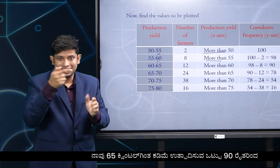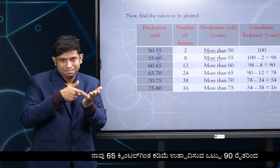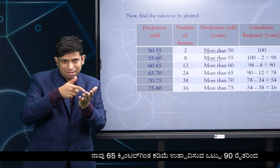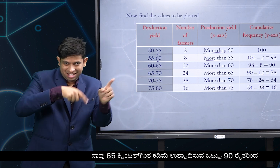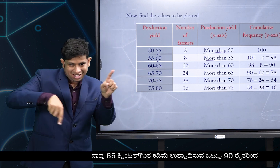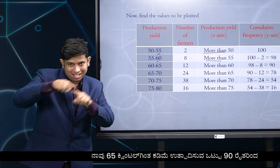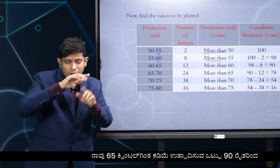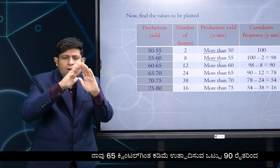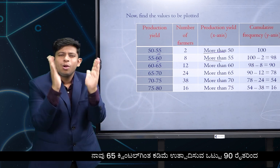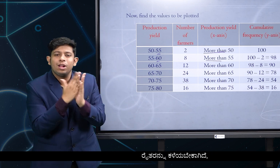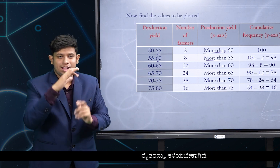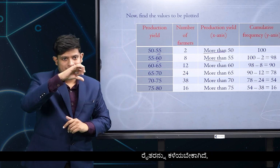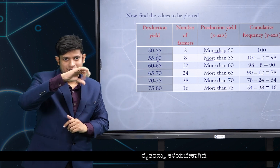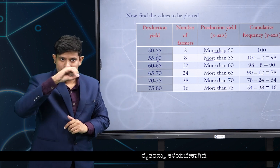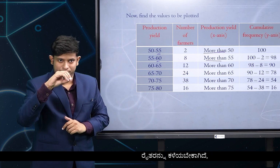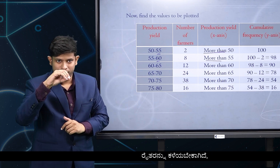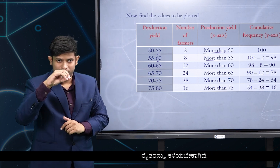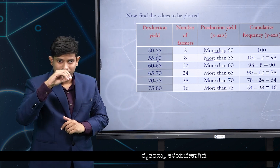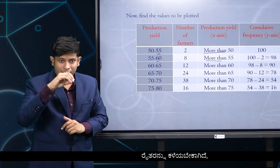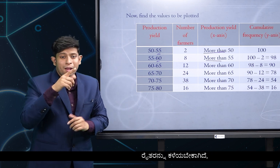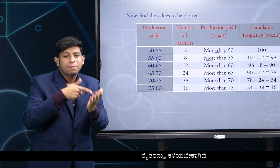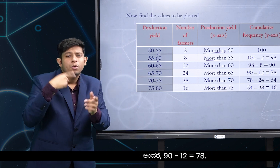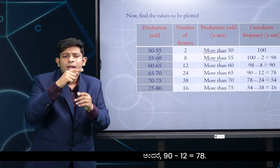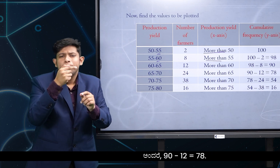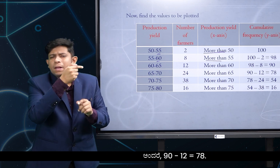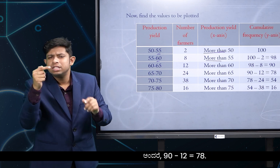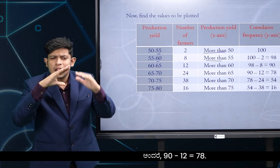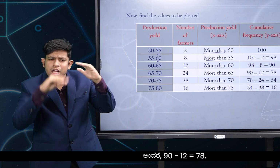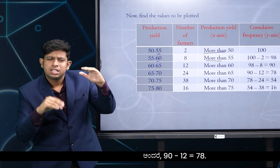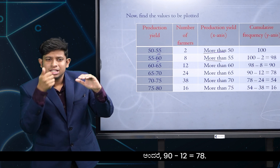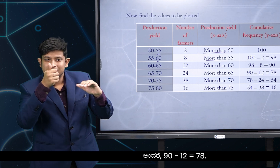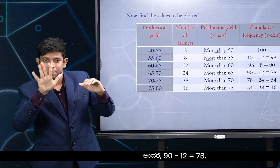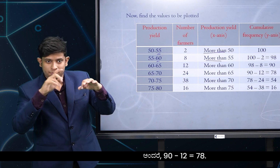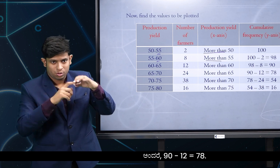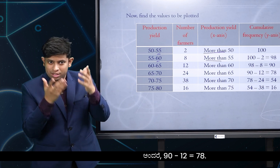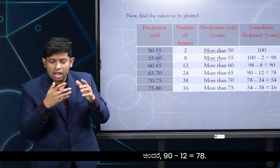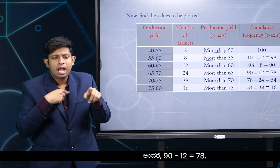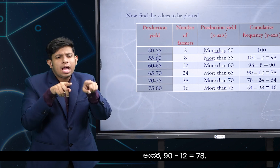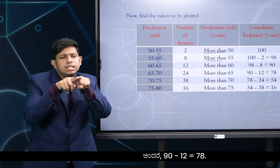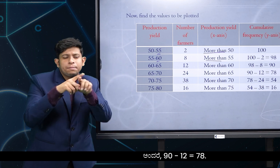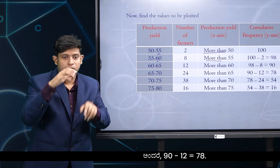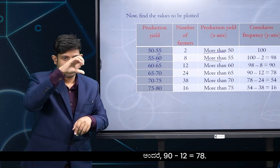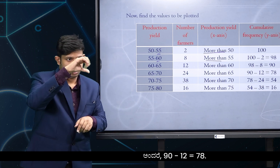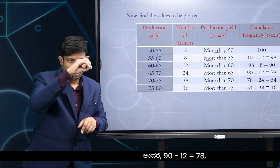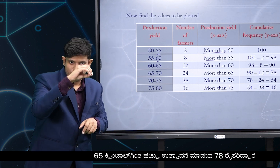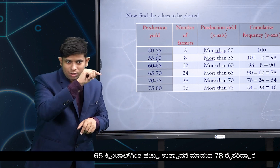ಒಟ್ಟು 90 ರೈತರನ್ನು ಕಳೆಯಬೇಕಾಗಿದೆ. ಅಂದರೆ 90 - 12 = 78.